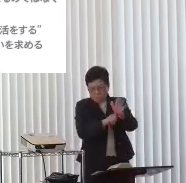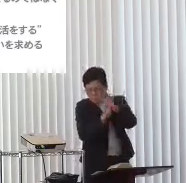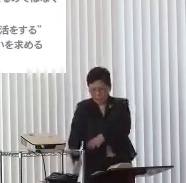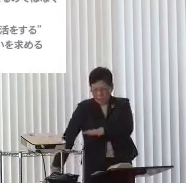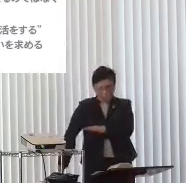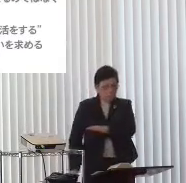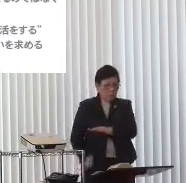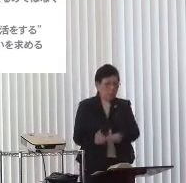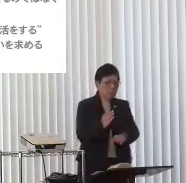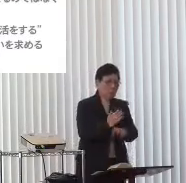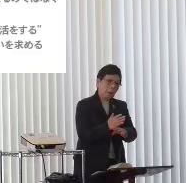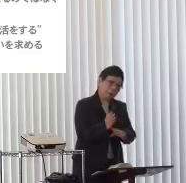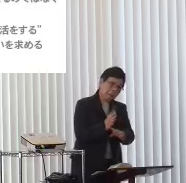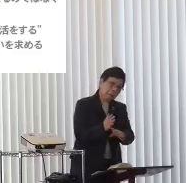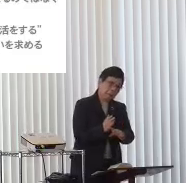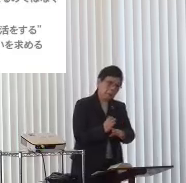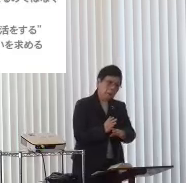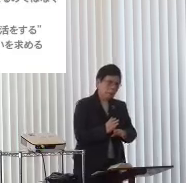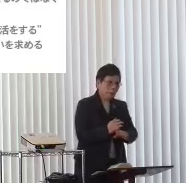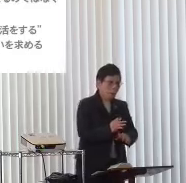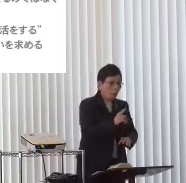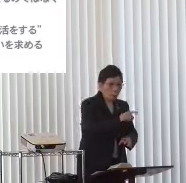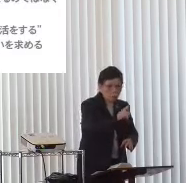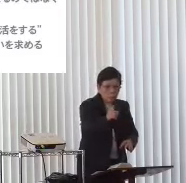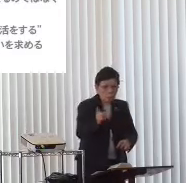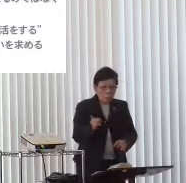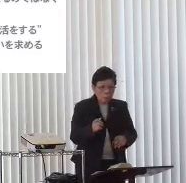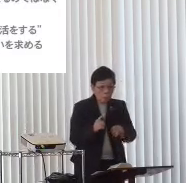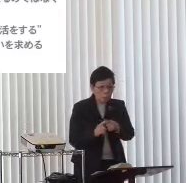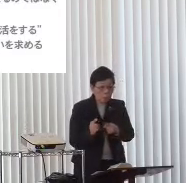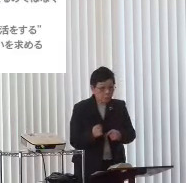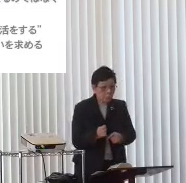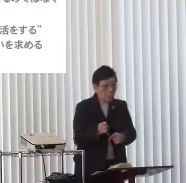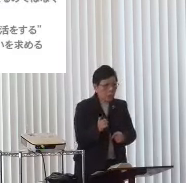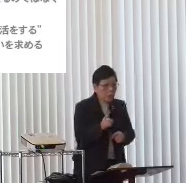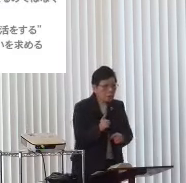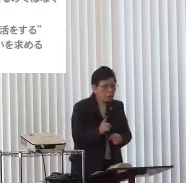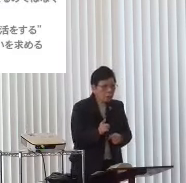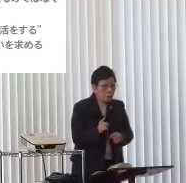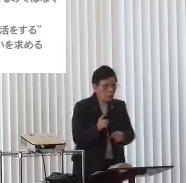なたはあの人の弟子なんですか。例えば皆さんが書道をやっておられて、